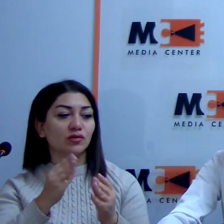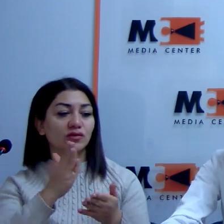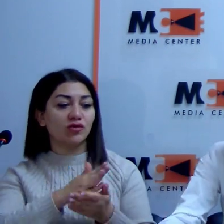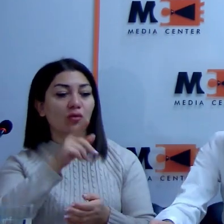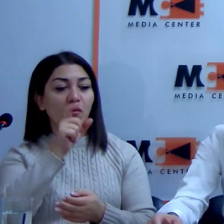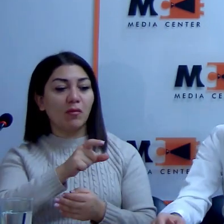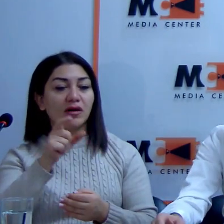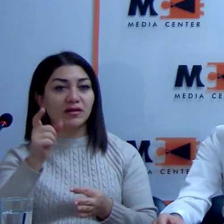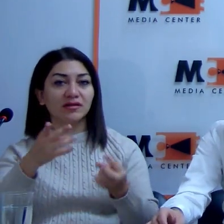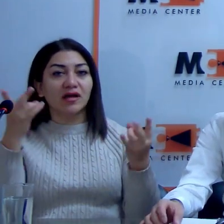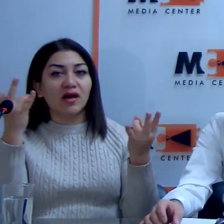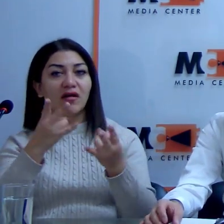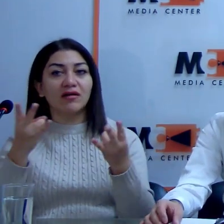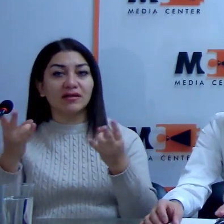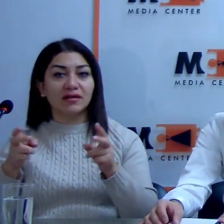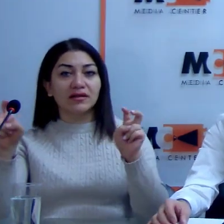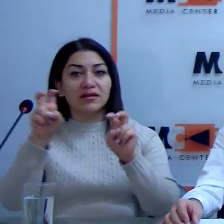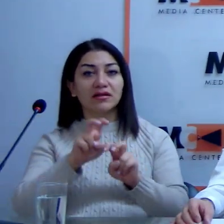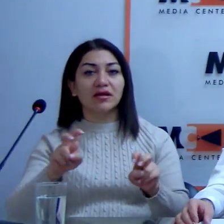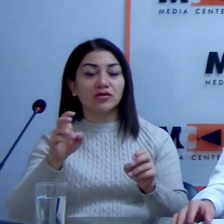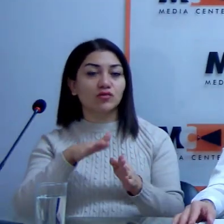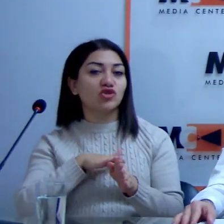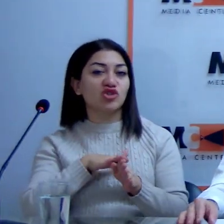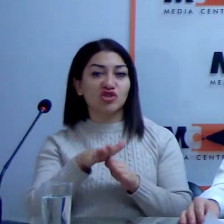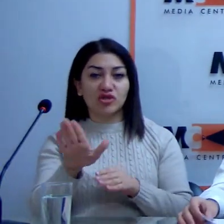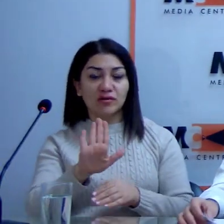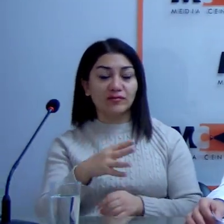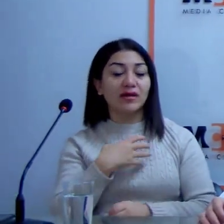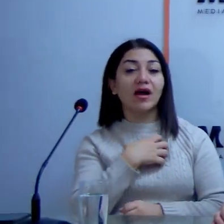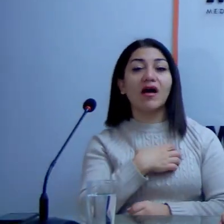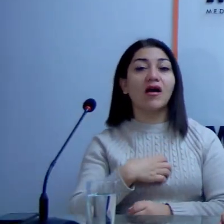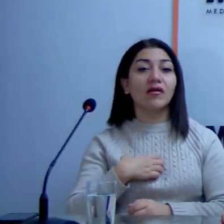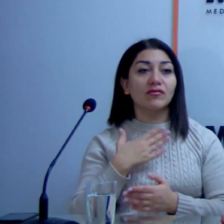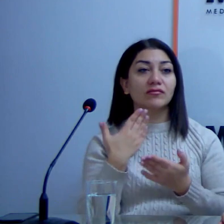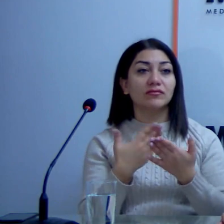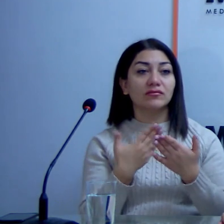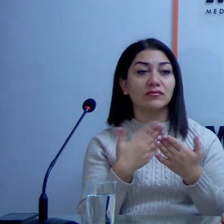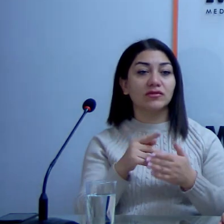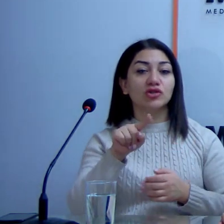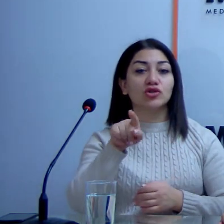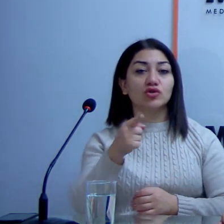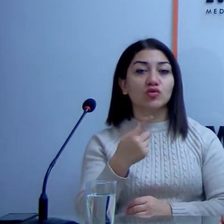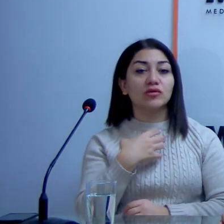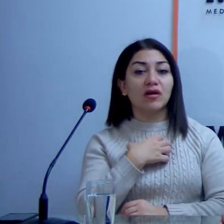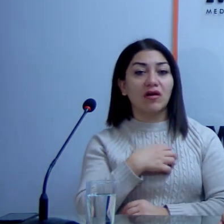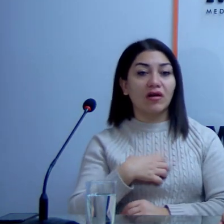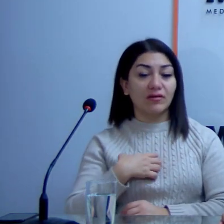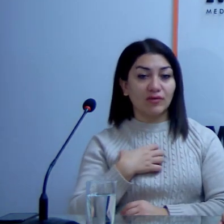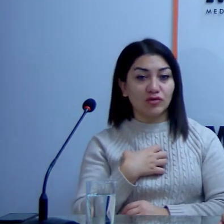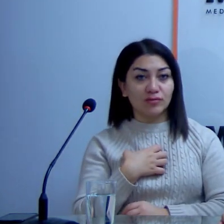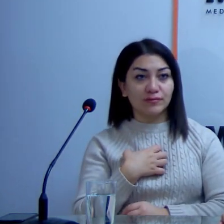անձանց կարիքների գնահատում։ Նախ նշեմ կարևորությունը, թե ինչի է կարևոր